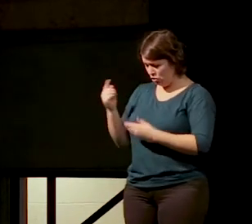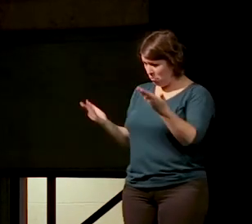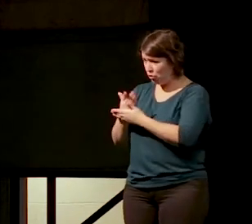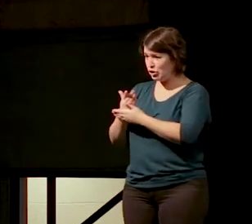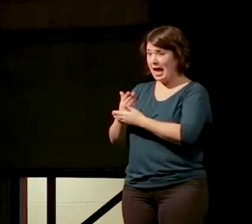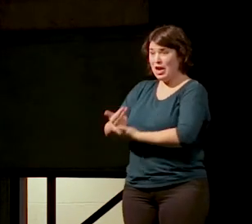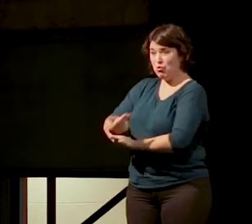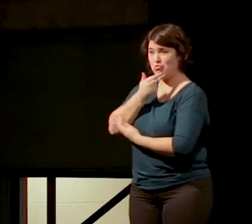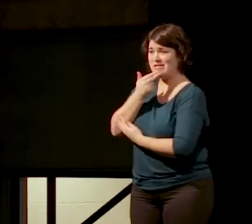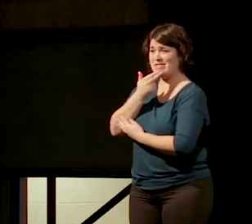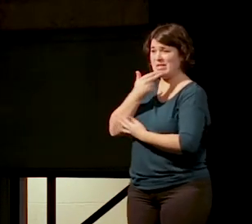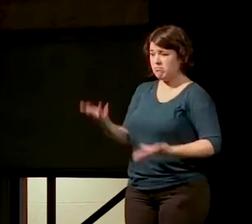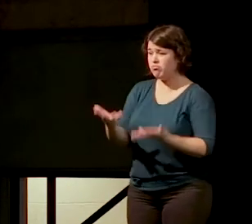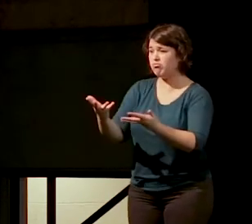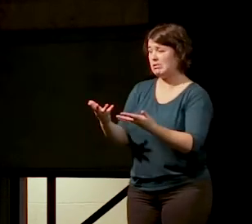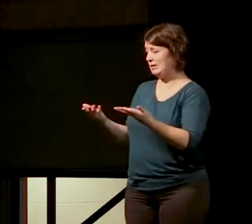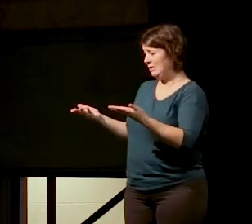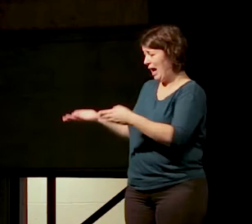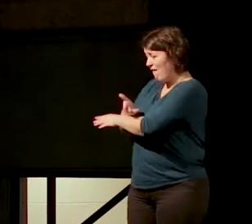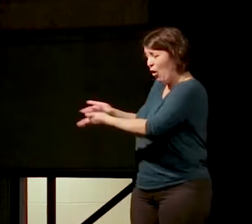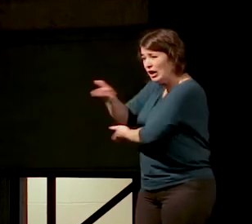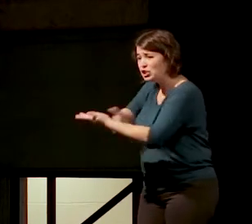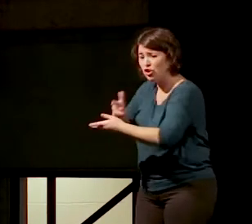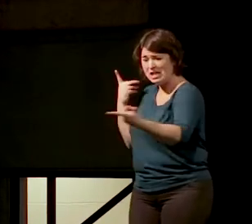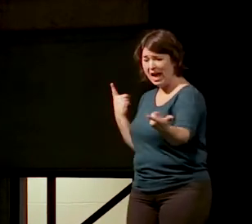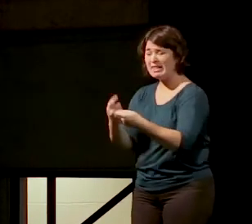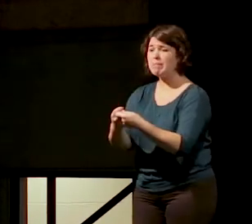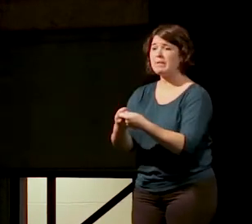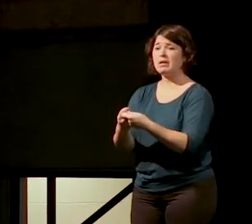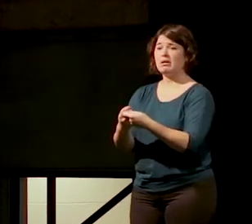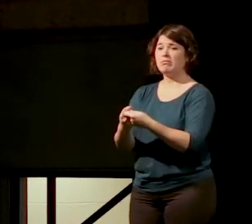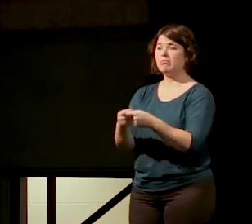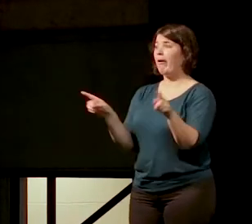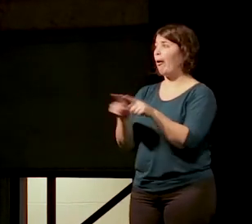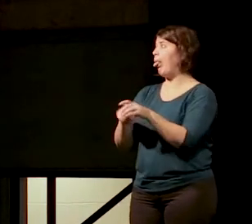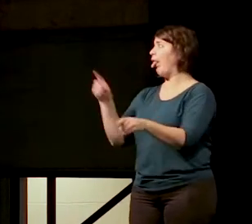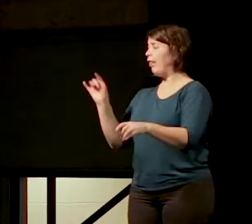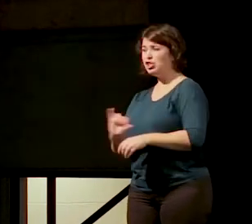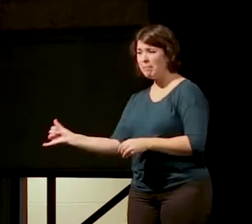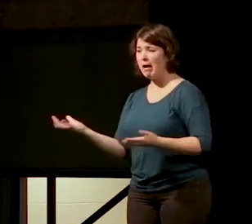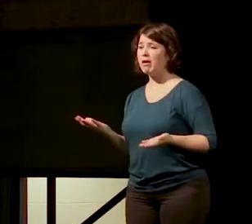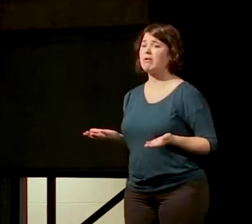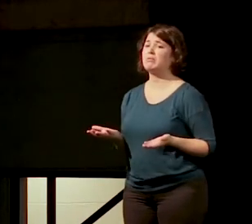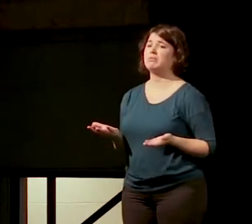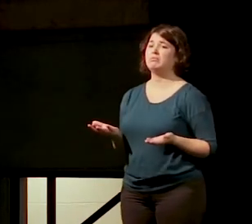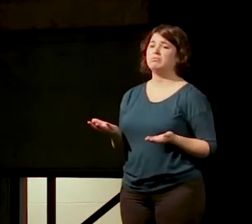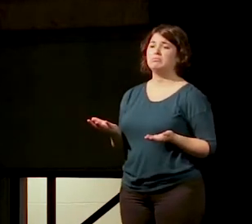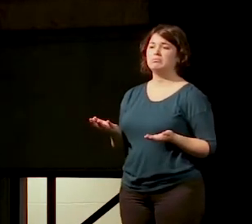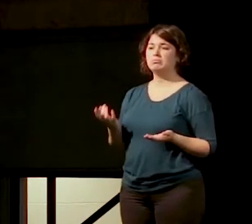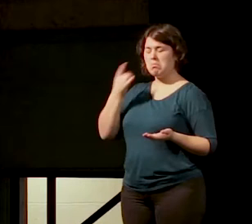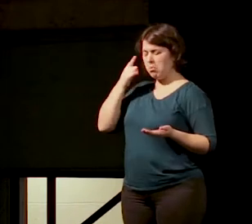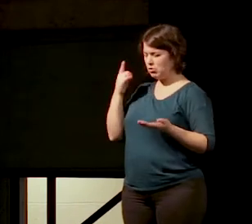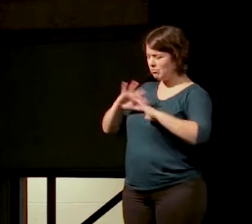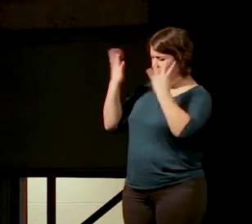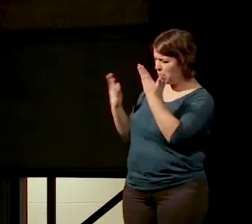projets utiles, concertés, adaptés et à aucun moment hors sol ou déconnectés. Je pense à tous